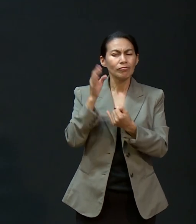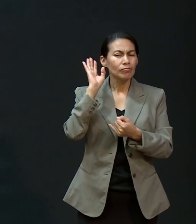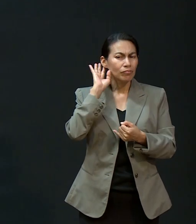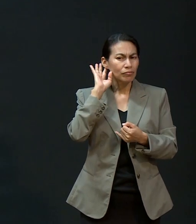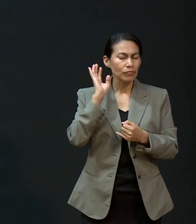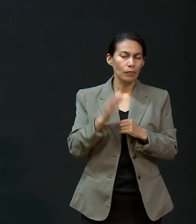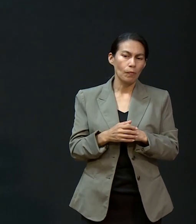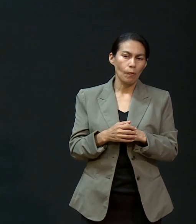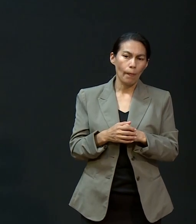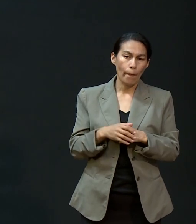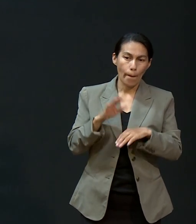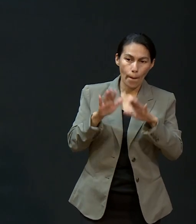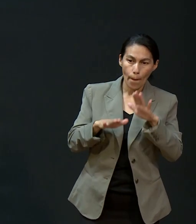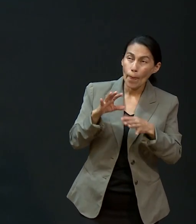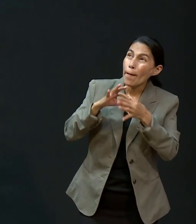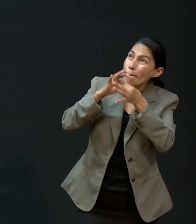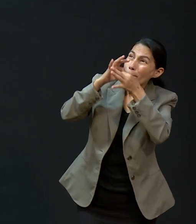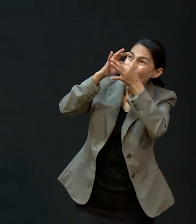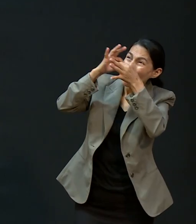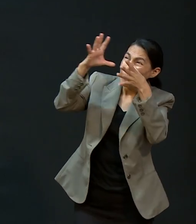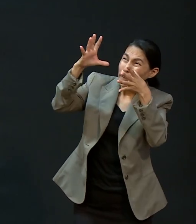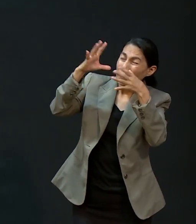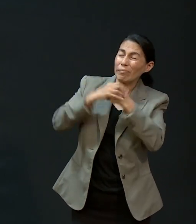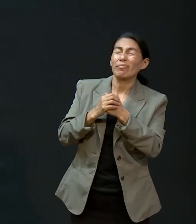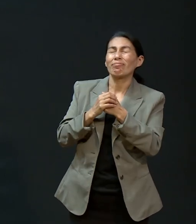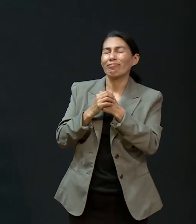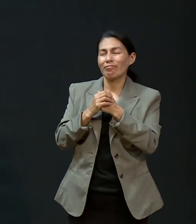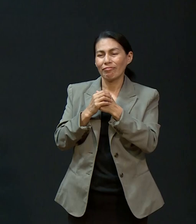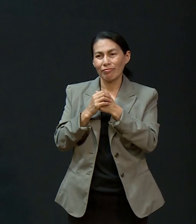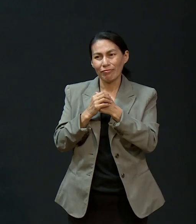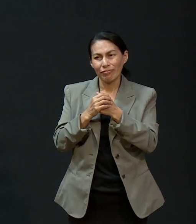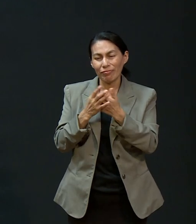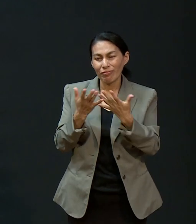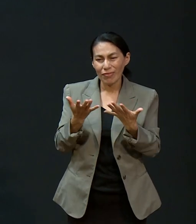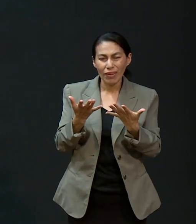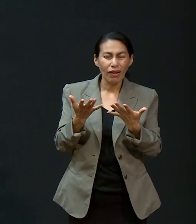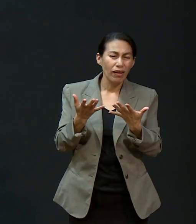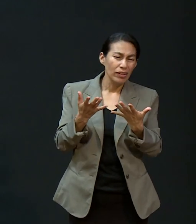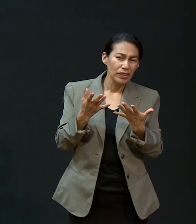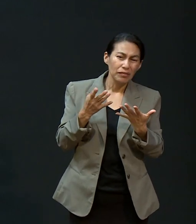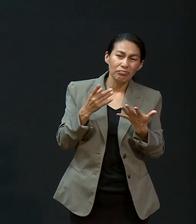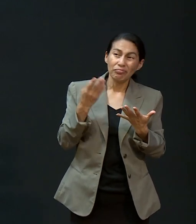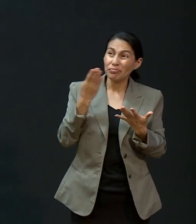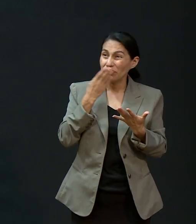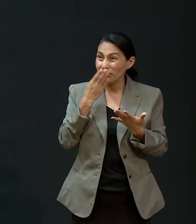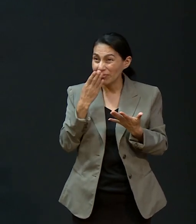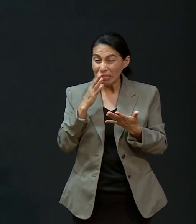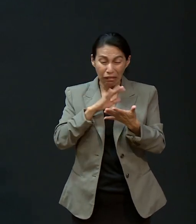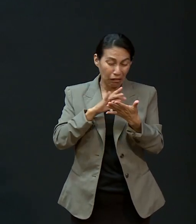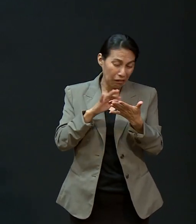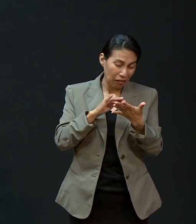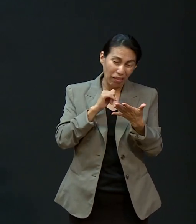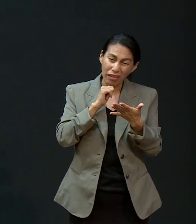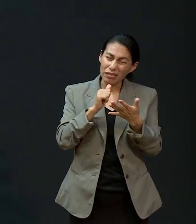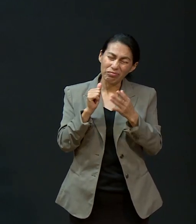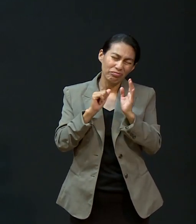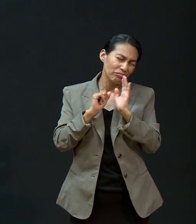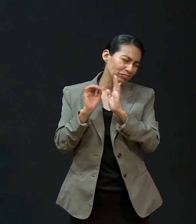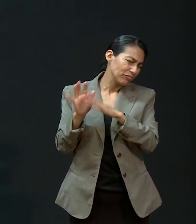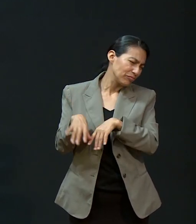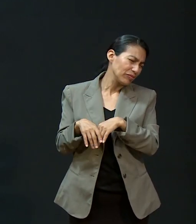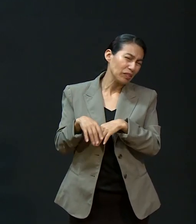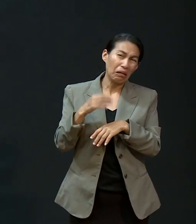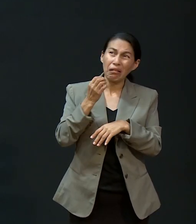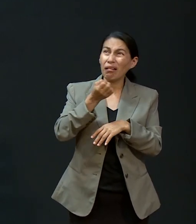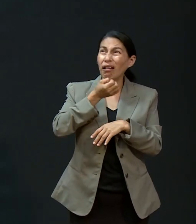que a veces dejamos de estar en comunión con Él, dejamos de estar leyendo su